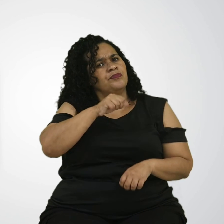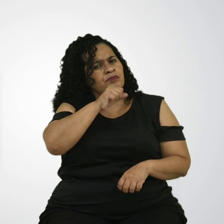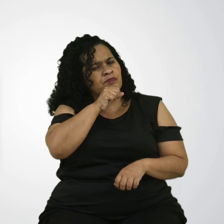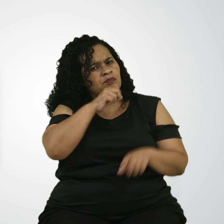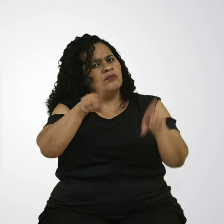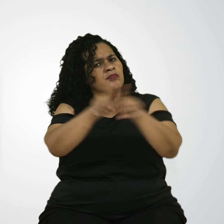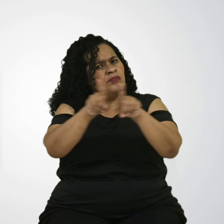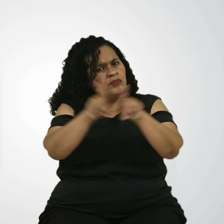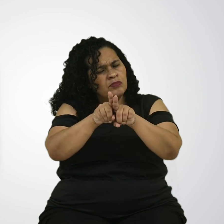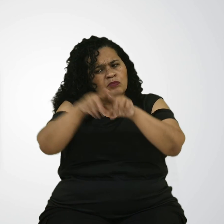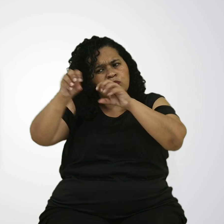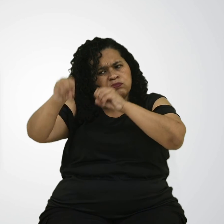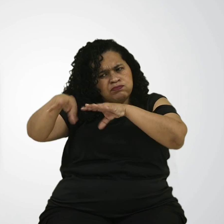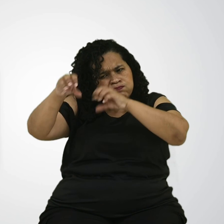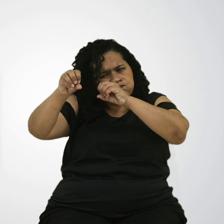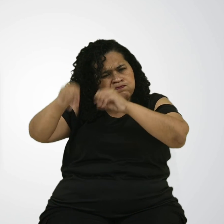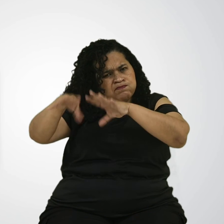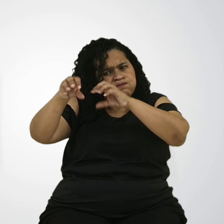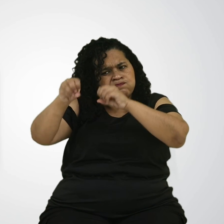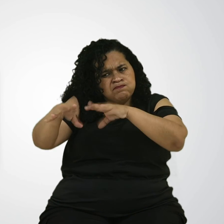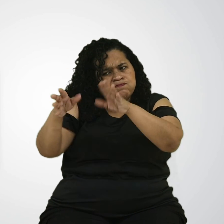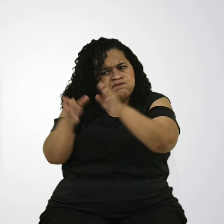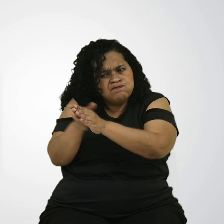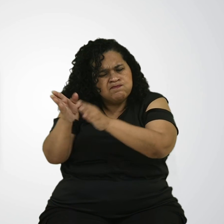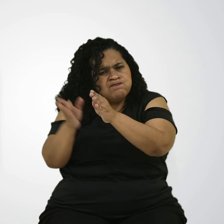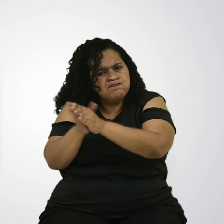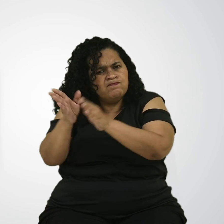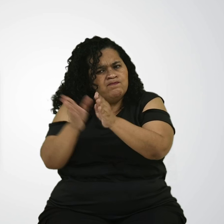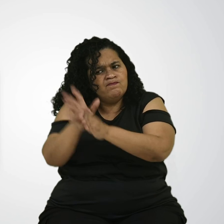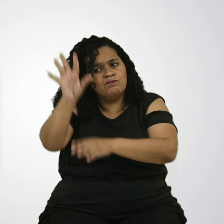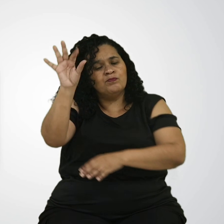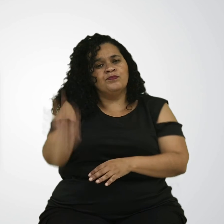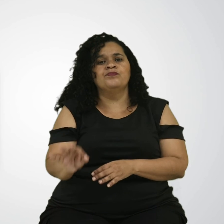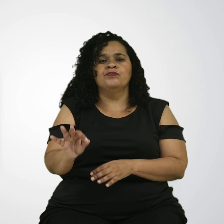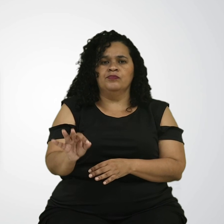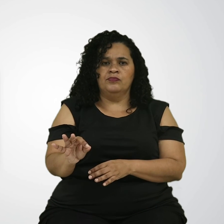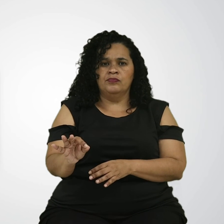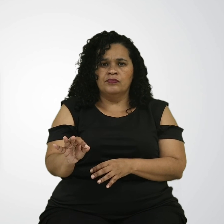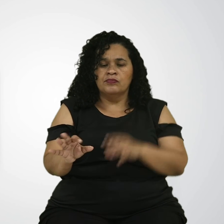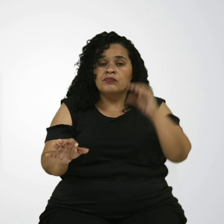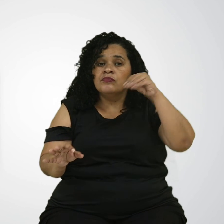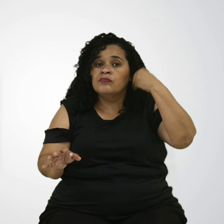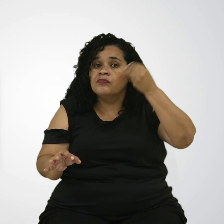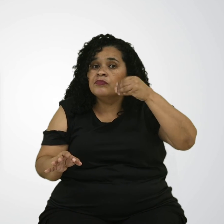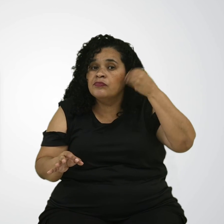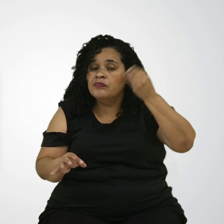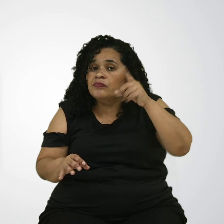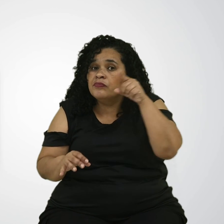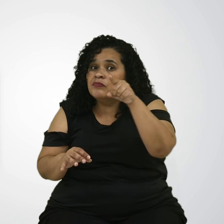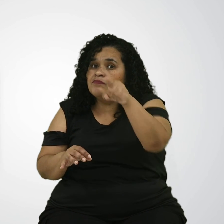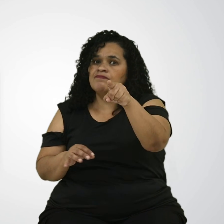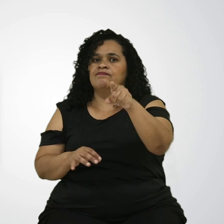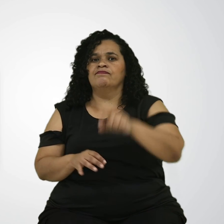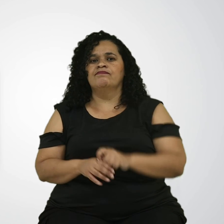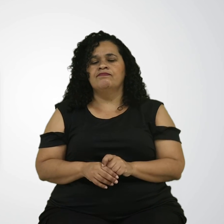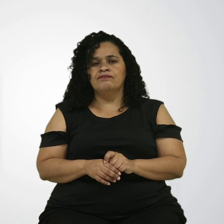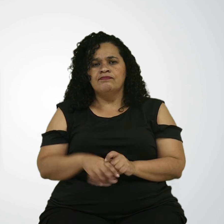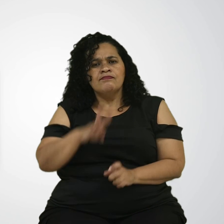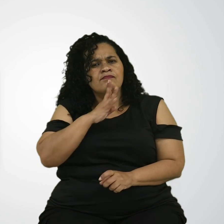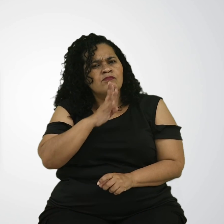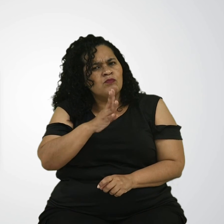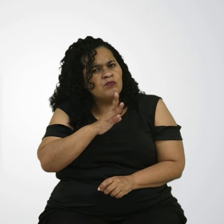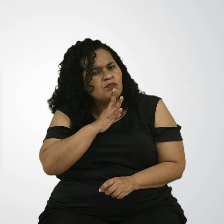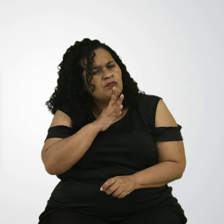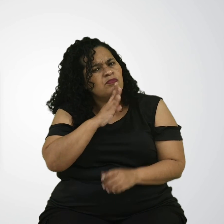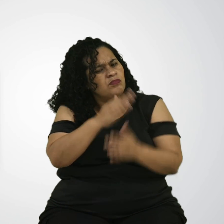de pai e mãe, de entender que o experiente aqui é você, de que você conhece os caminhos das